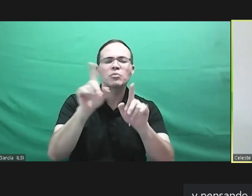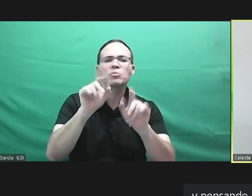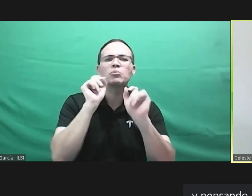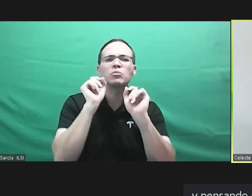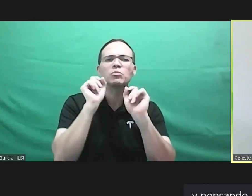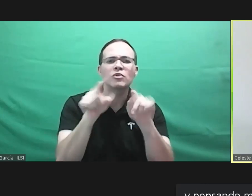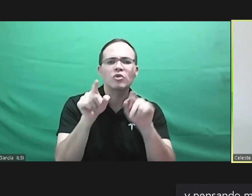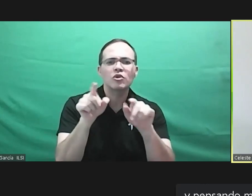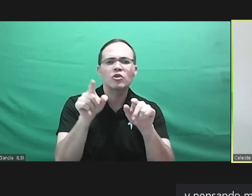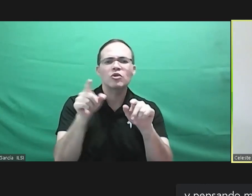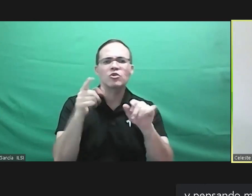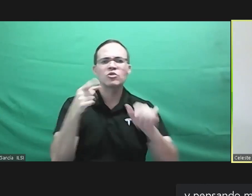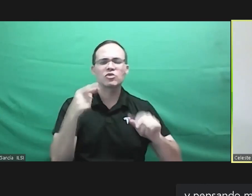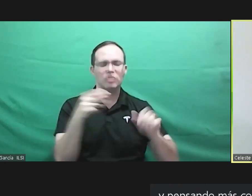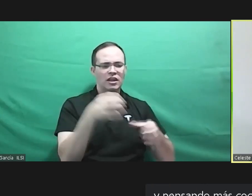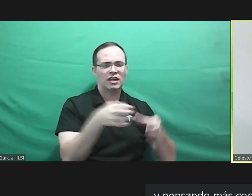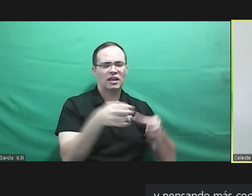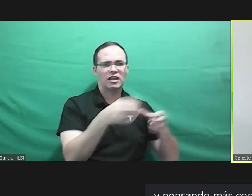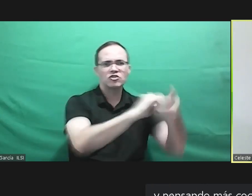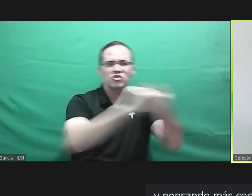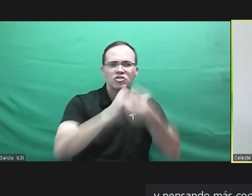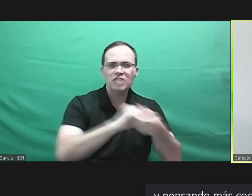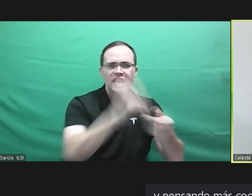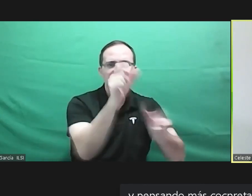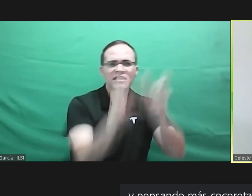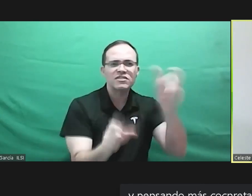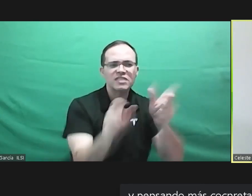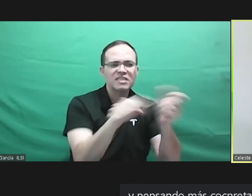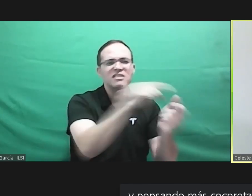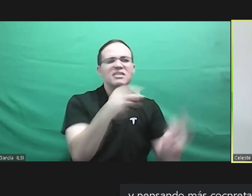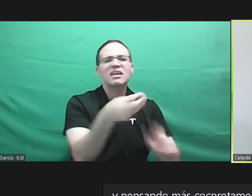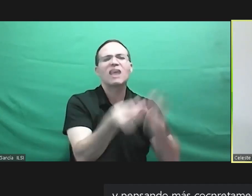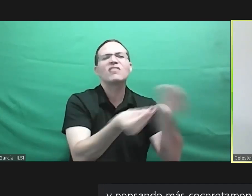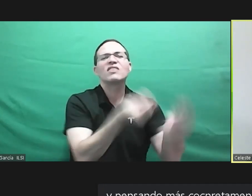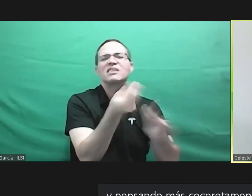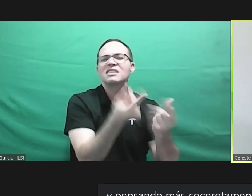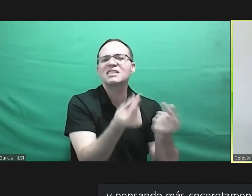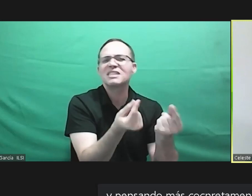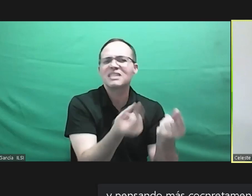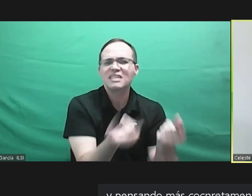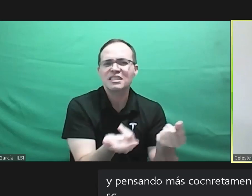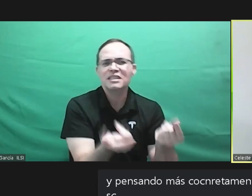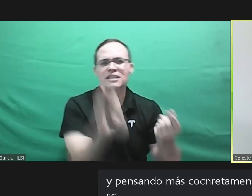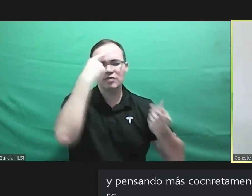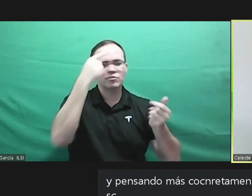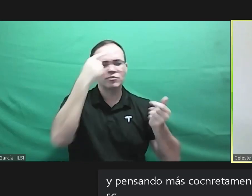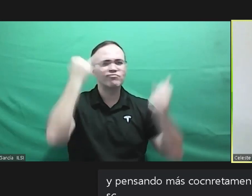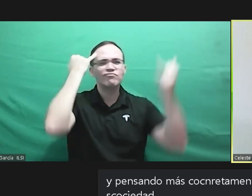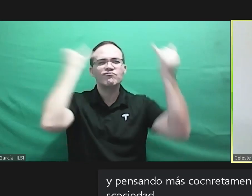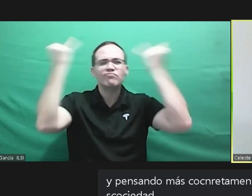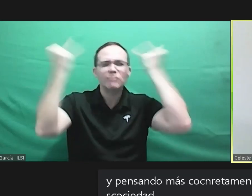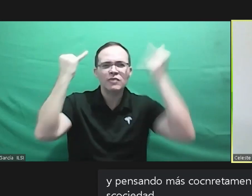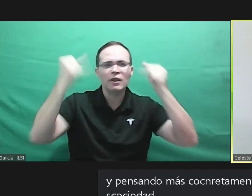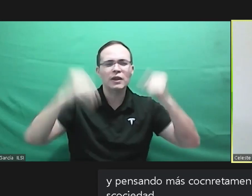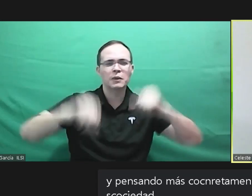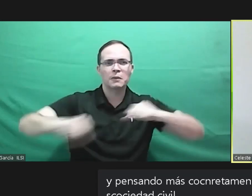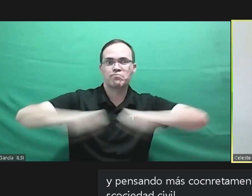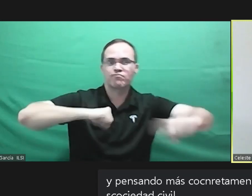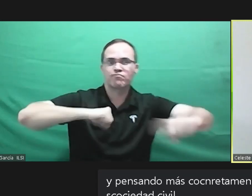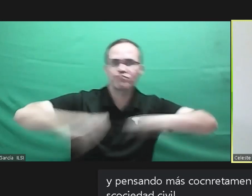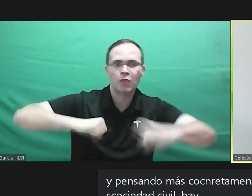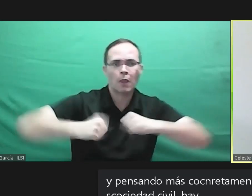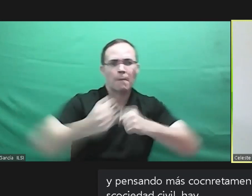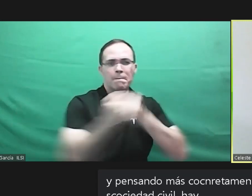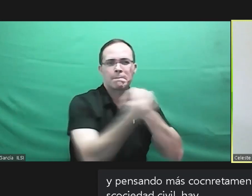desde la sociedad civil en esta situación? Hay diferentes iniciativas que se pueden impulsar. Podemos pensar,